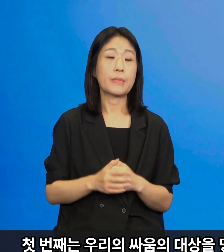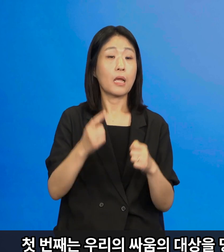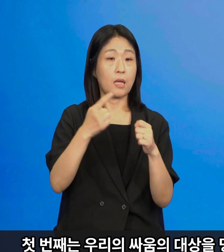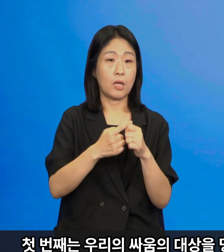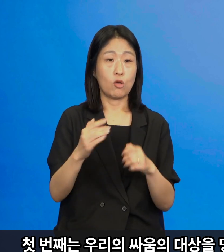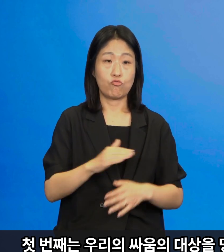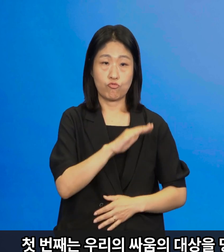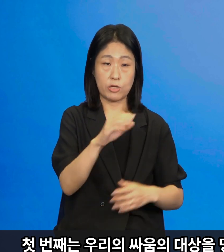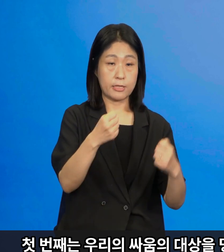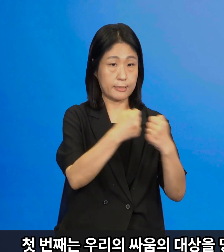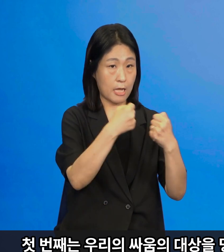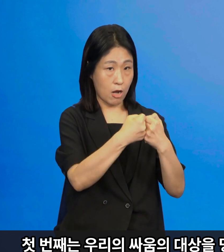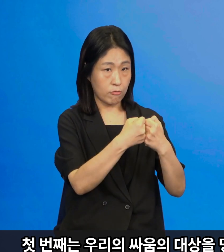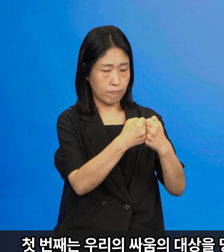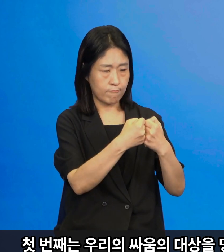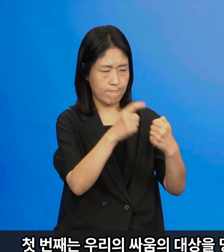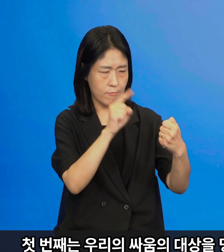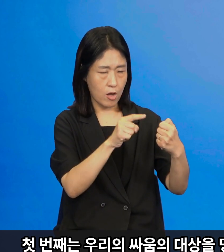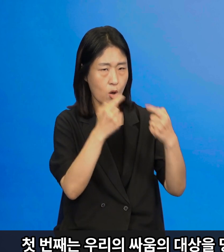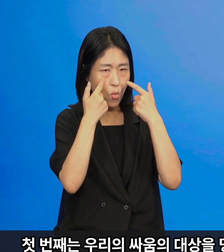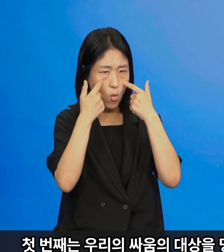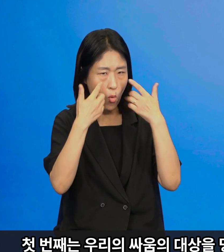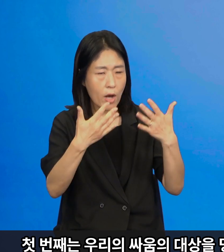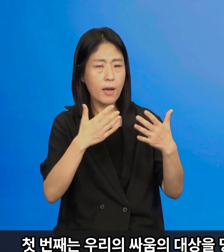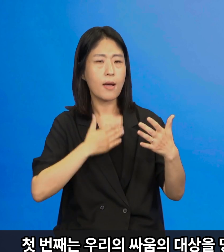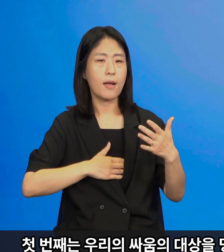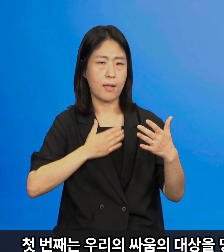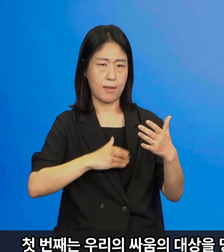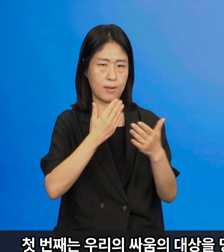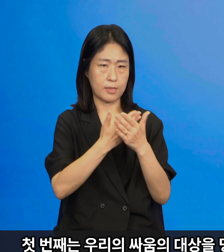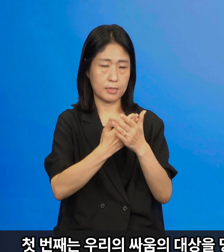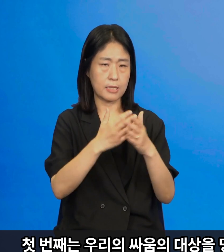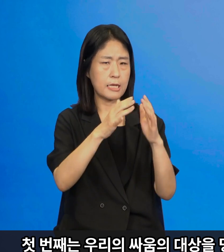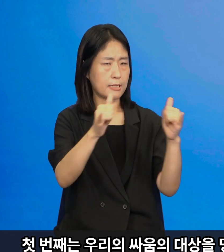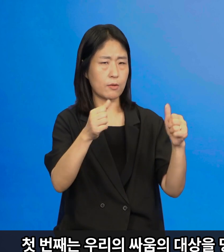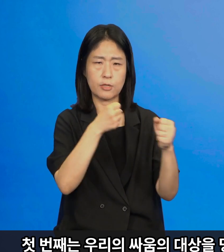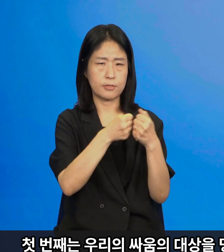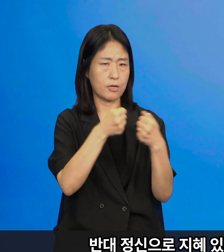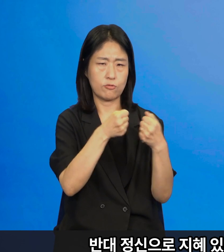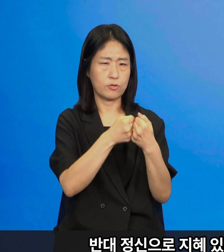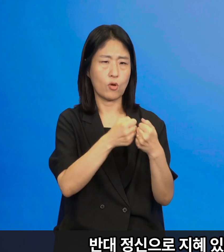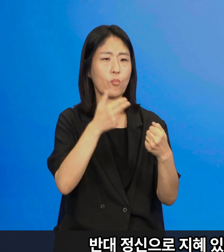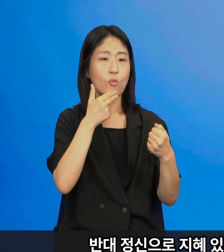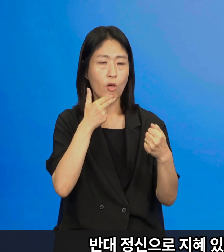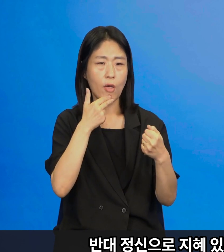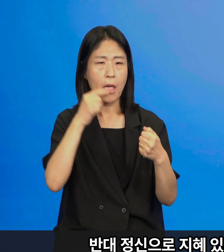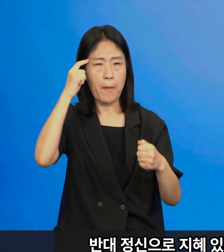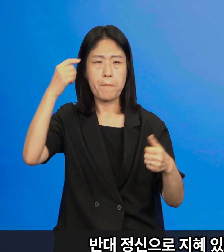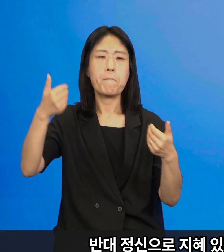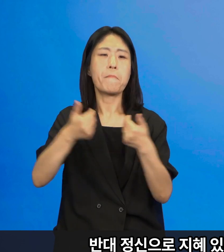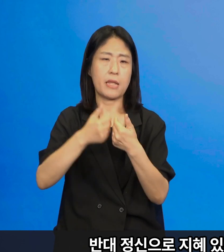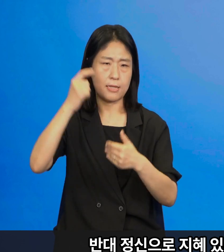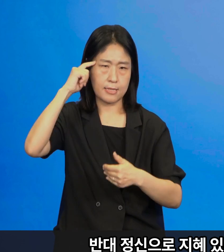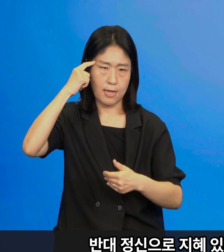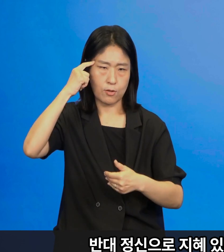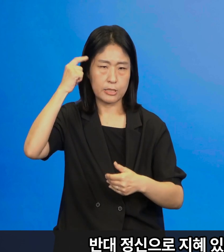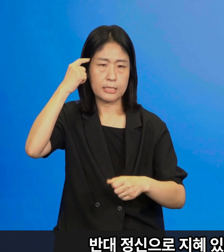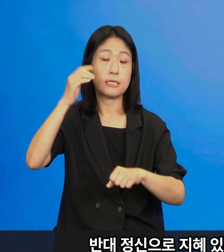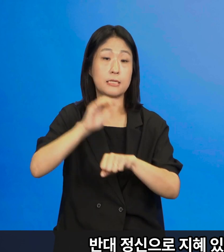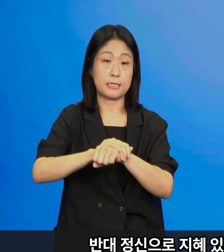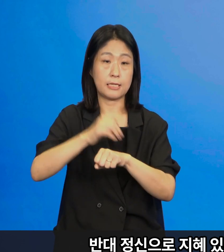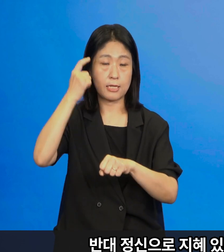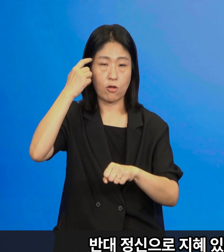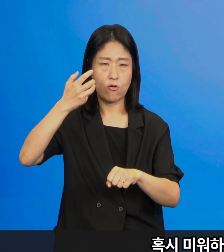우리의 싸움의 대상을 명확히 하고 사람과 싸우지 않게 하소서. 반대 정신으로 지혜 있게 영적